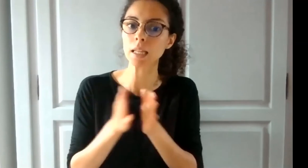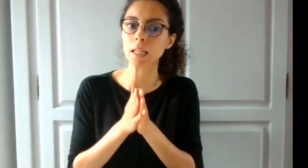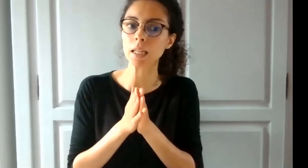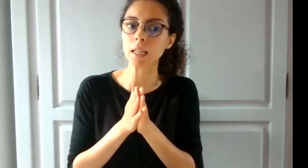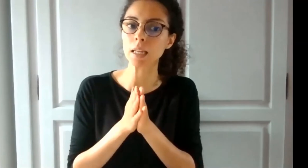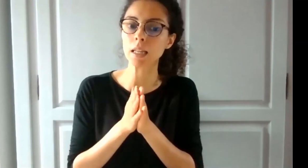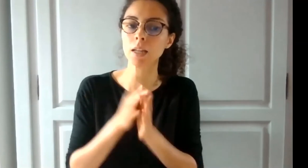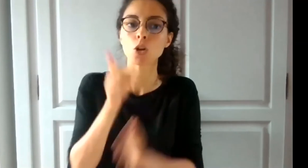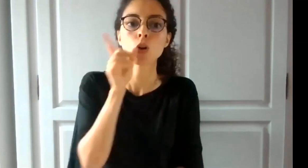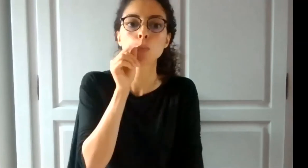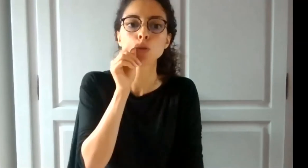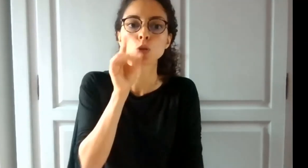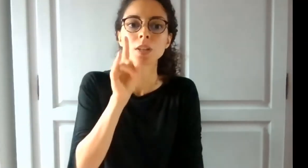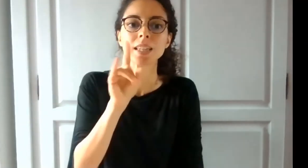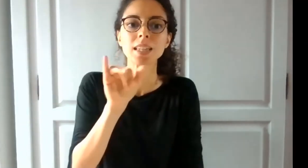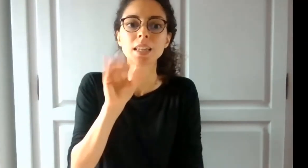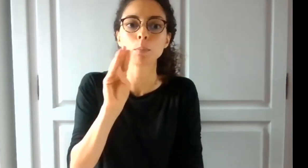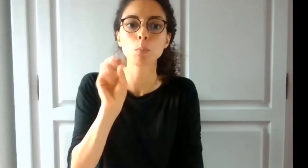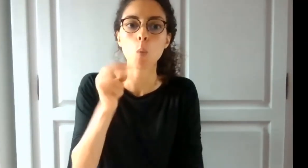Monsieur Hibon,